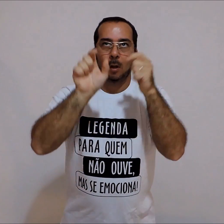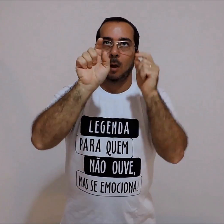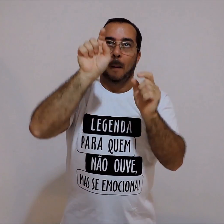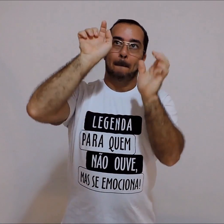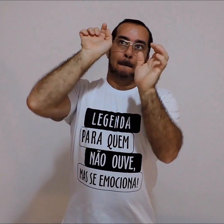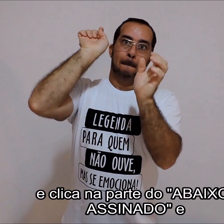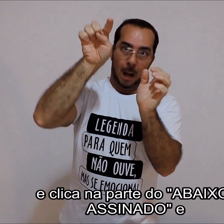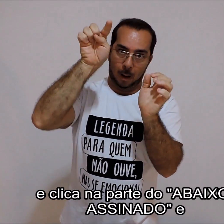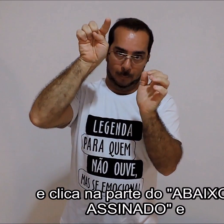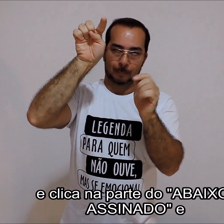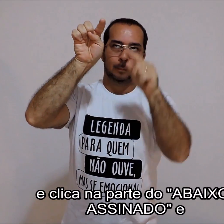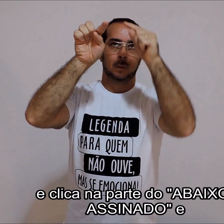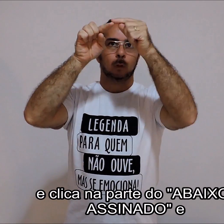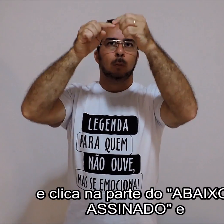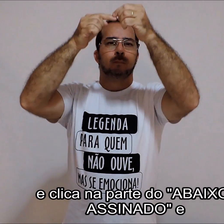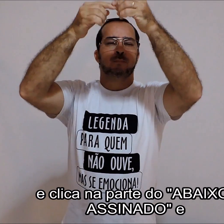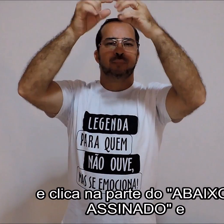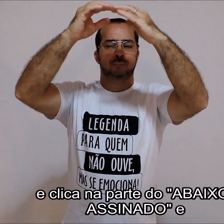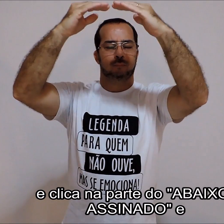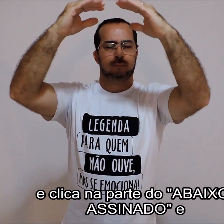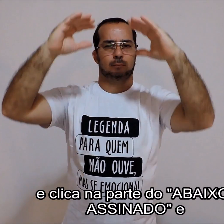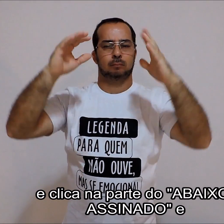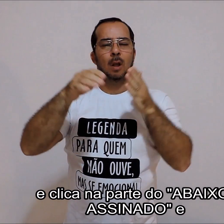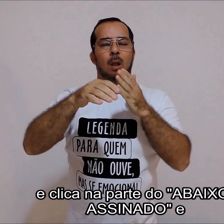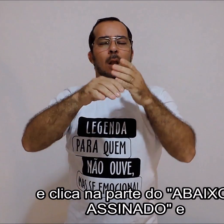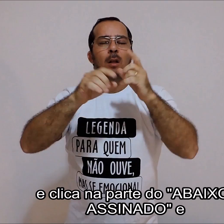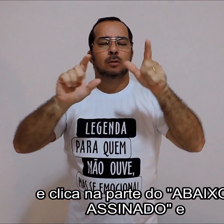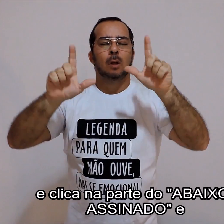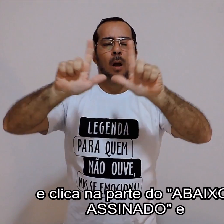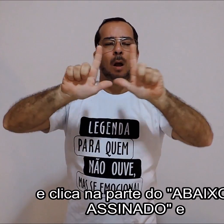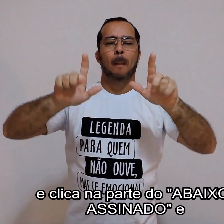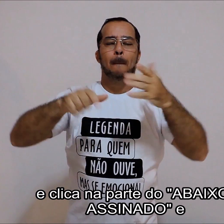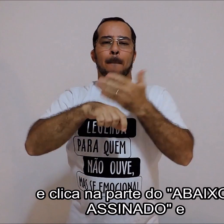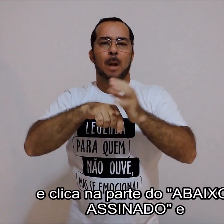E clica na parte do abaixo assinado e